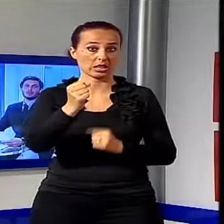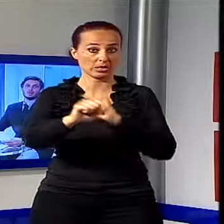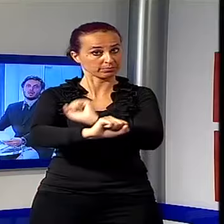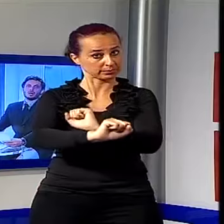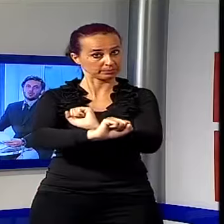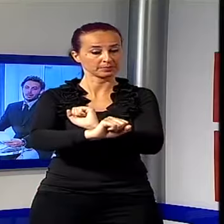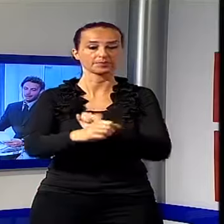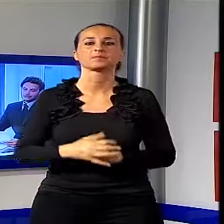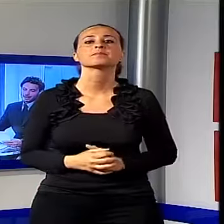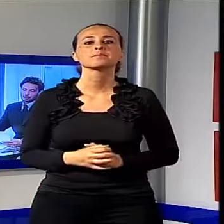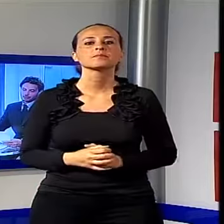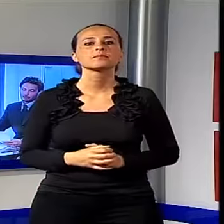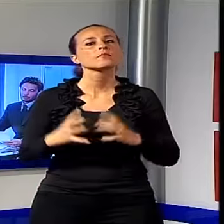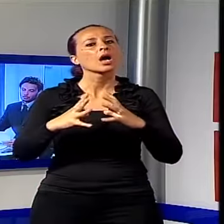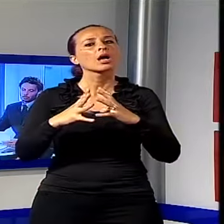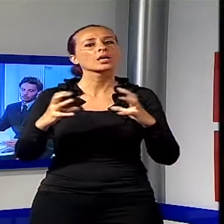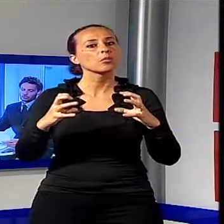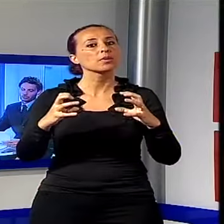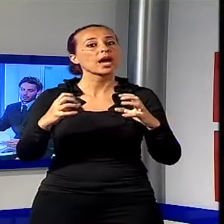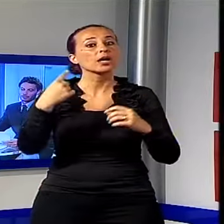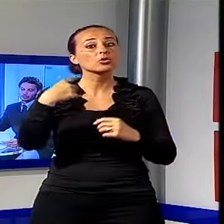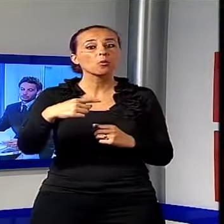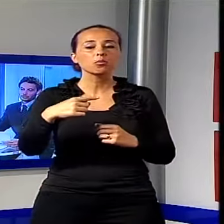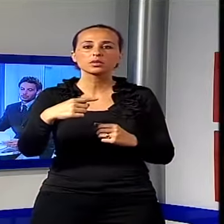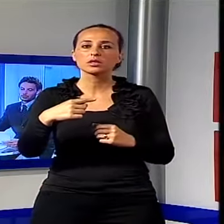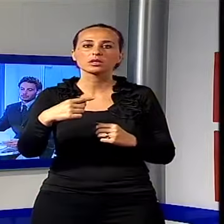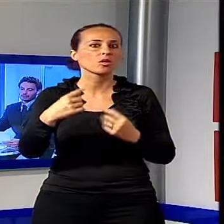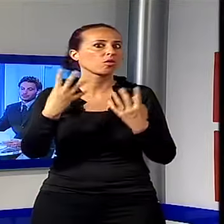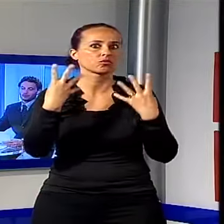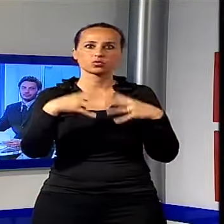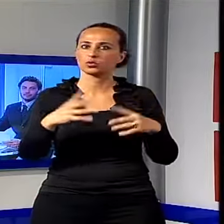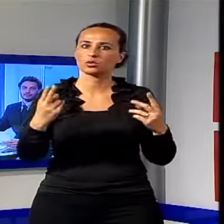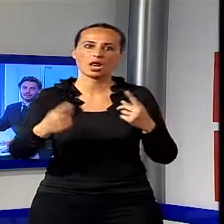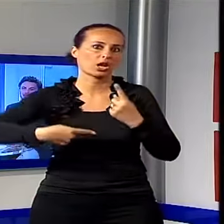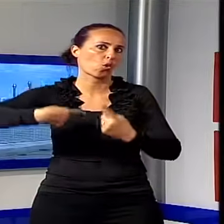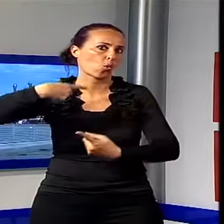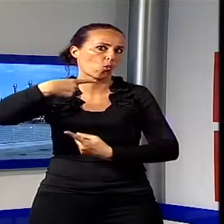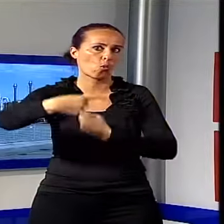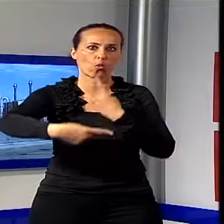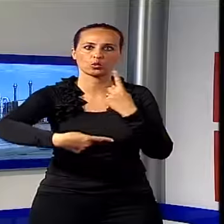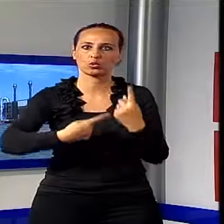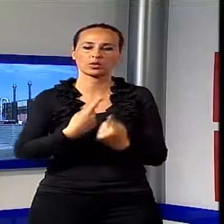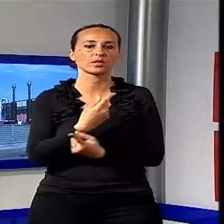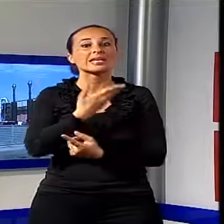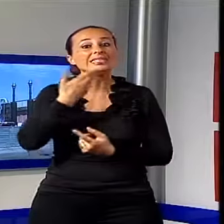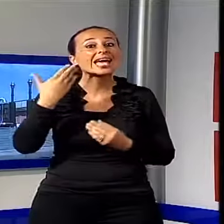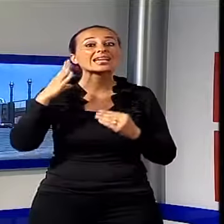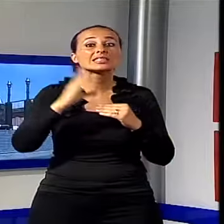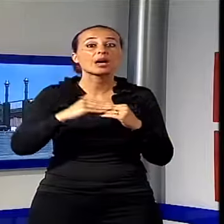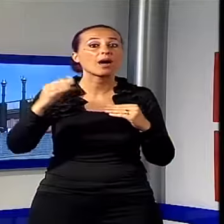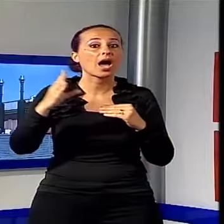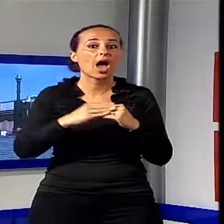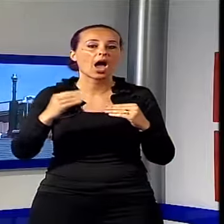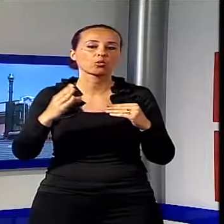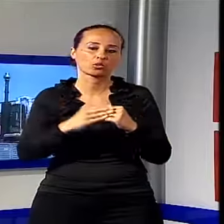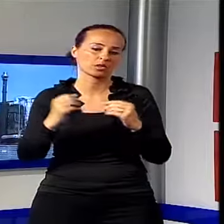Quell'impianto non può funzionare in modo continuativo senza ripetute manutenzioni del sistema di abbattimento